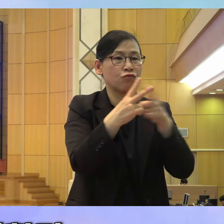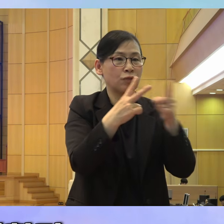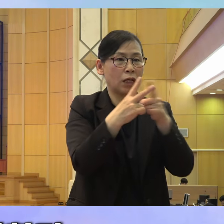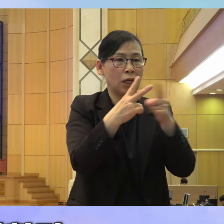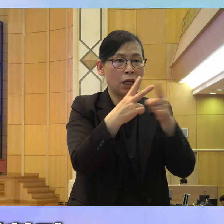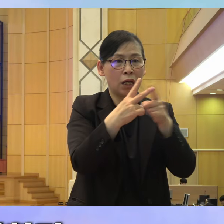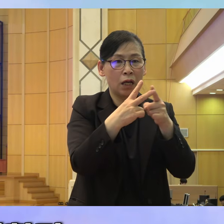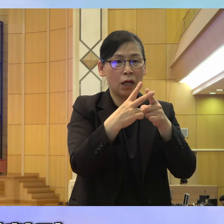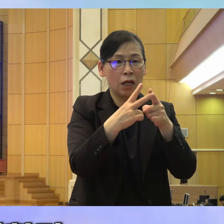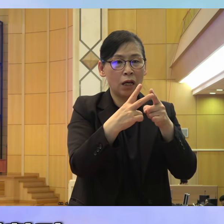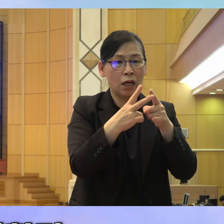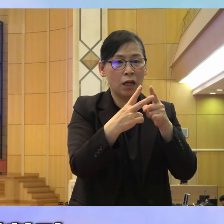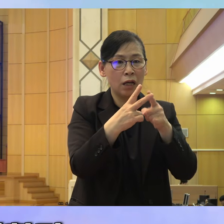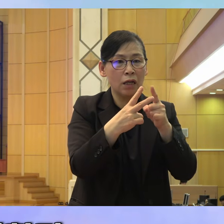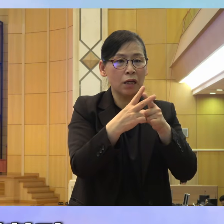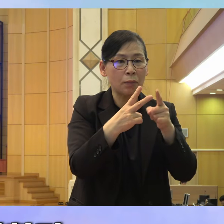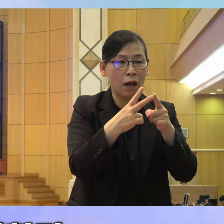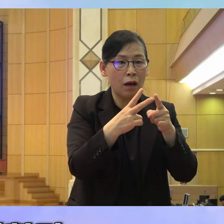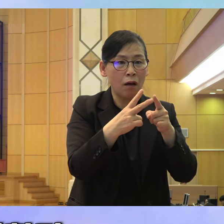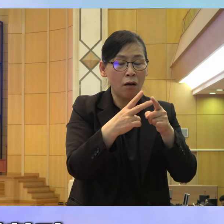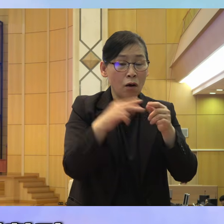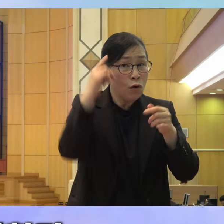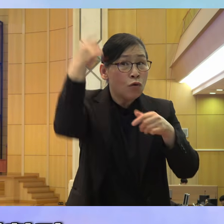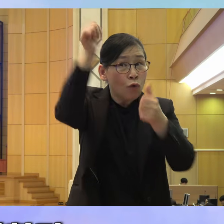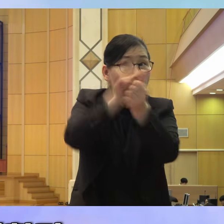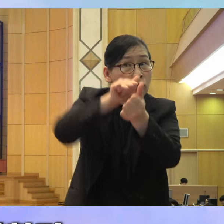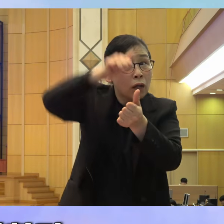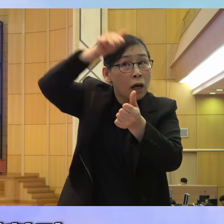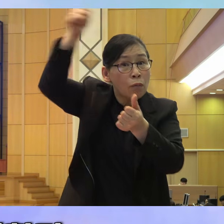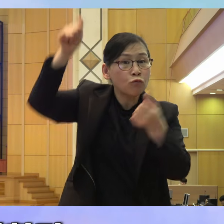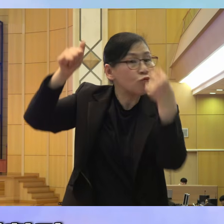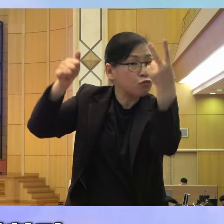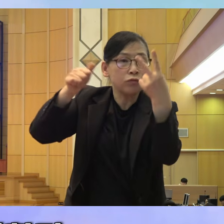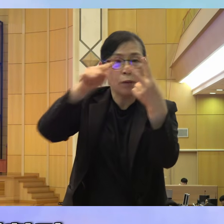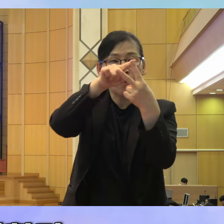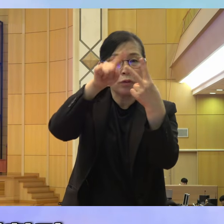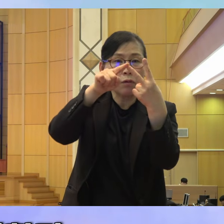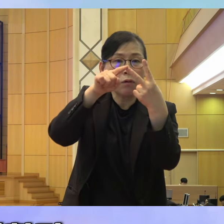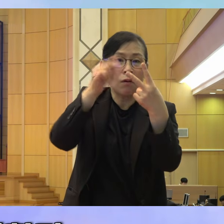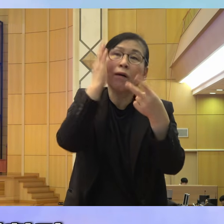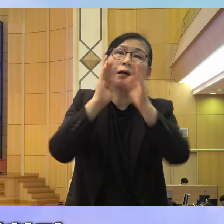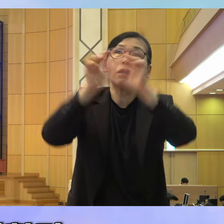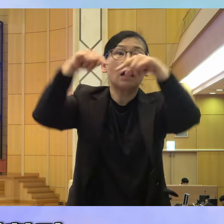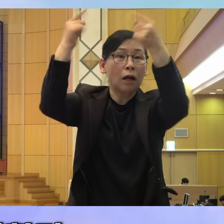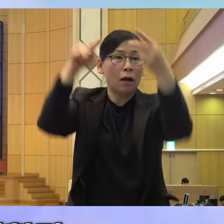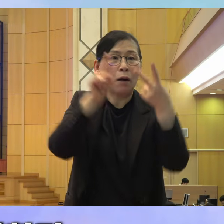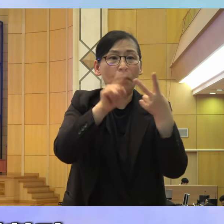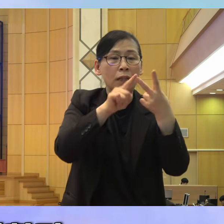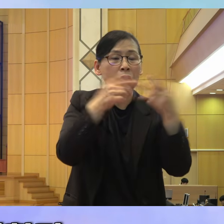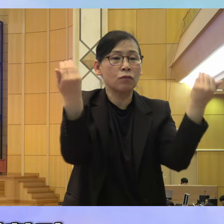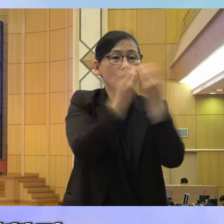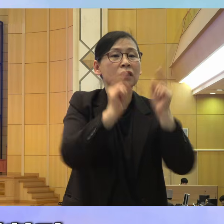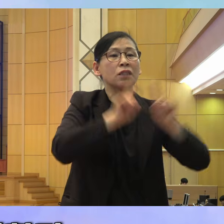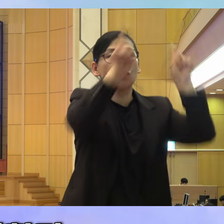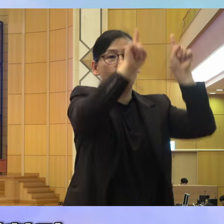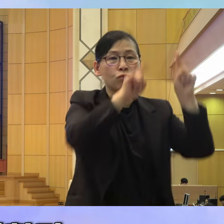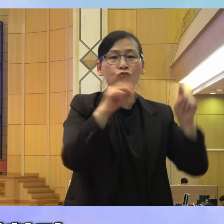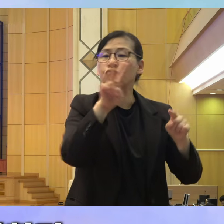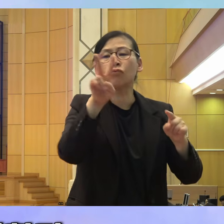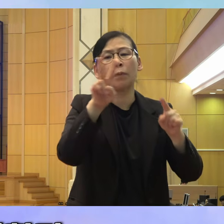거야. 임시 대기 장소 같은 곳이야. 그렇지만 낙원이라는 곳이야. 좋은 곳이야.